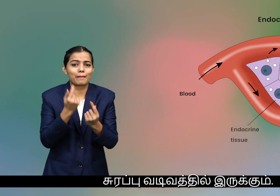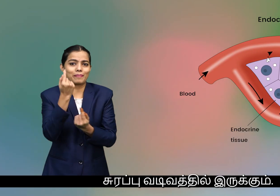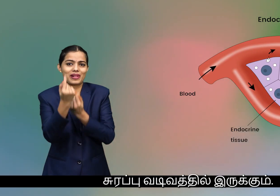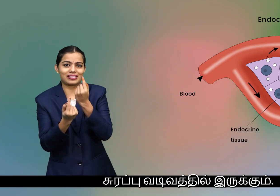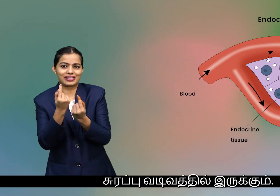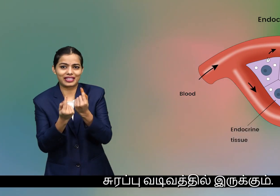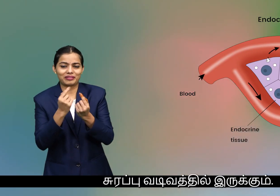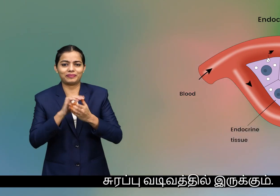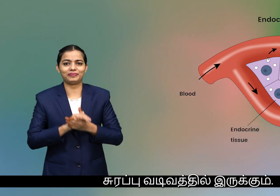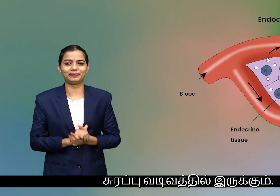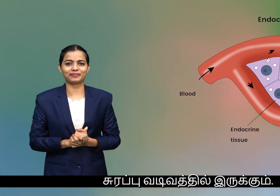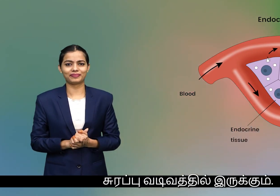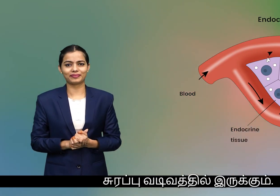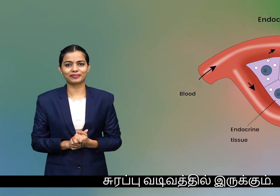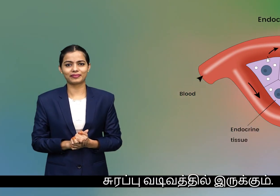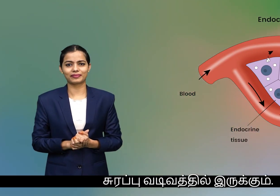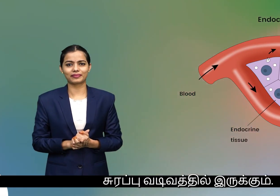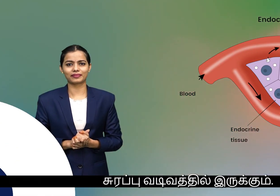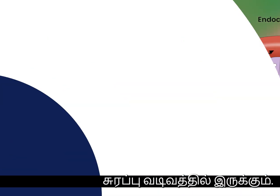பொருட்களின் சுரப்பு வடிவத்தில் இருக்கும்.